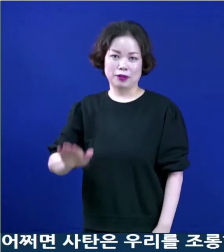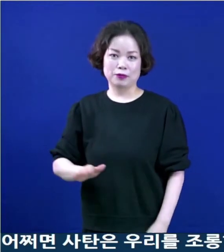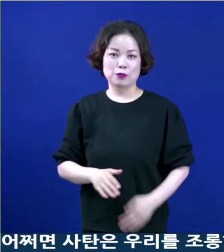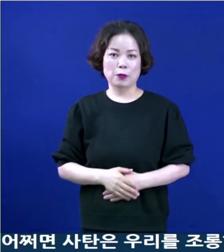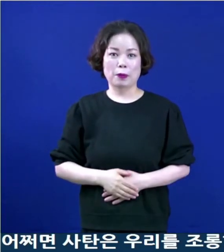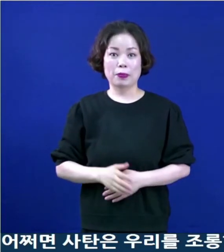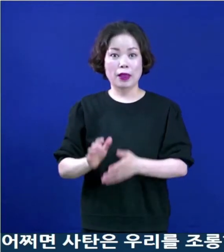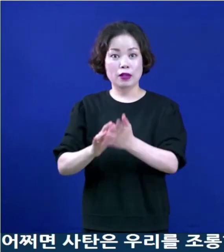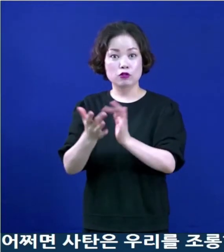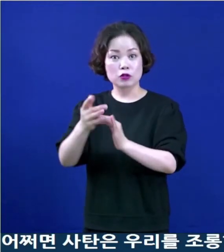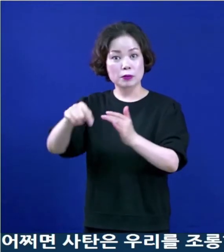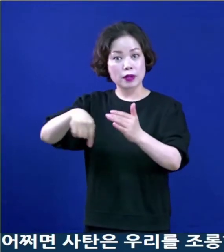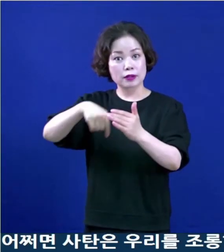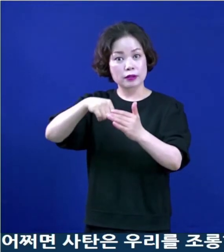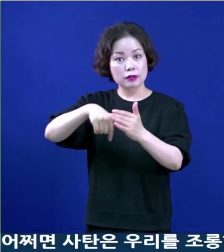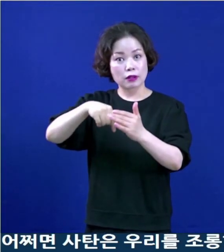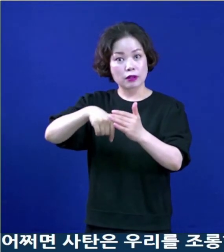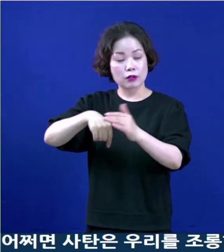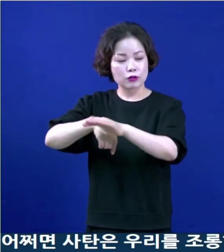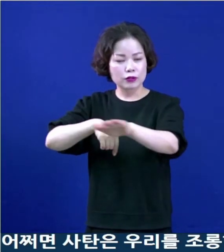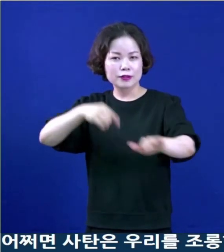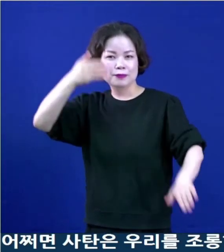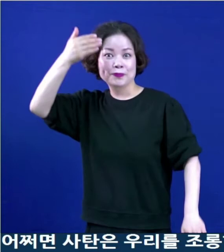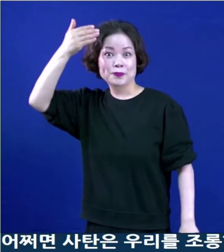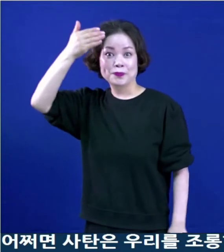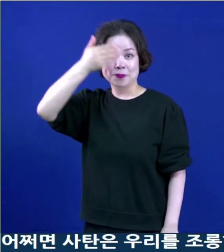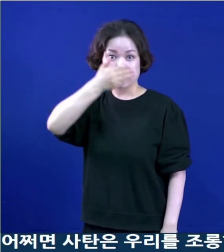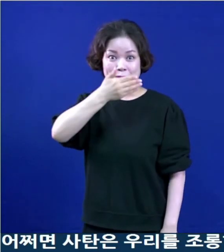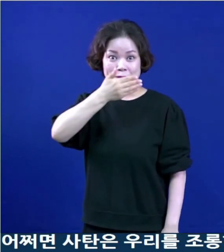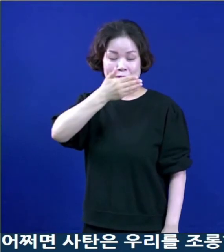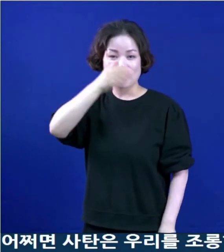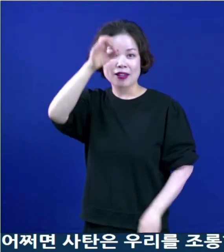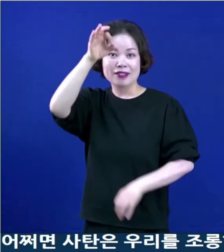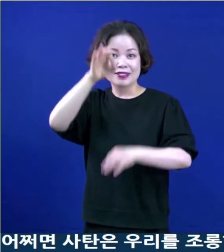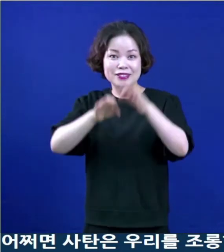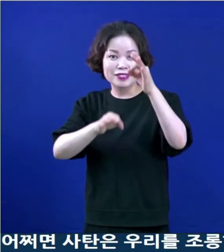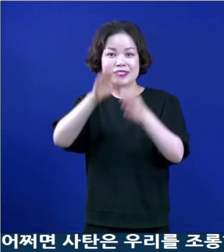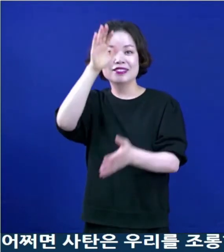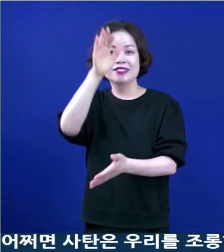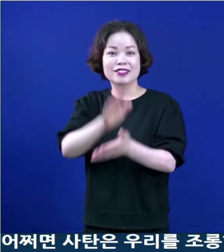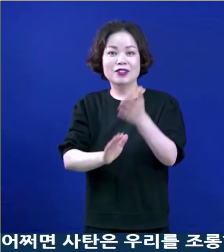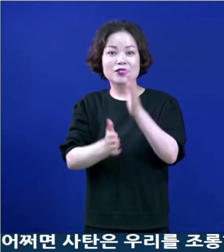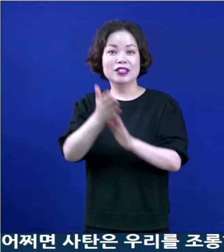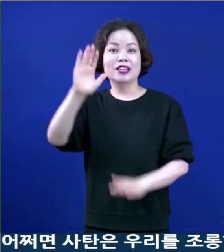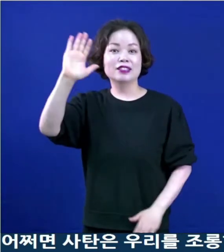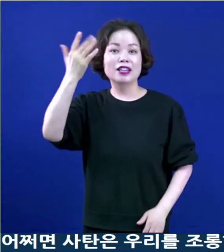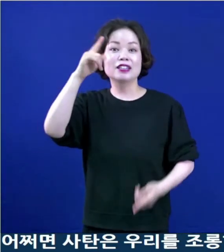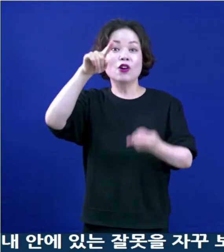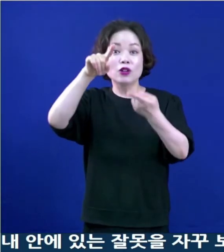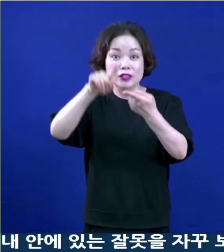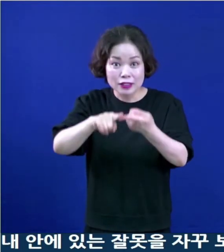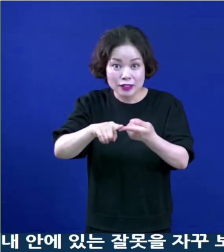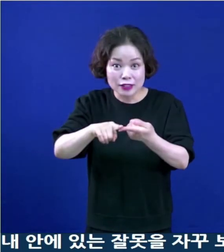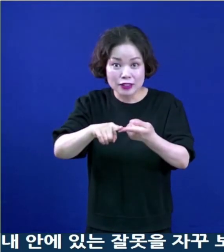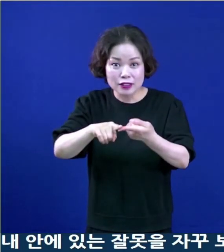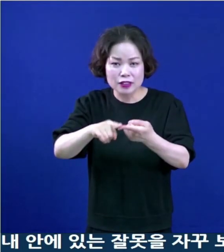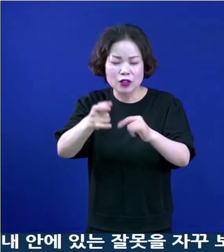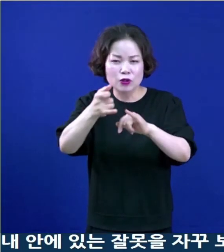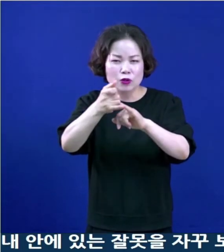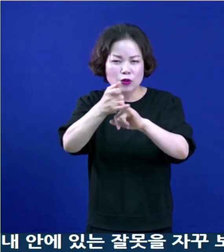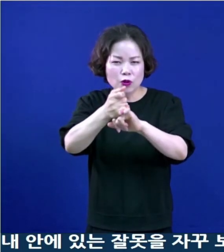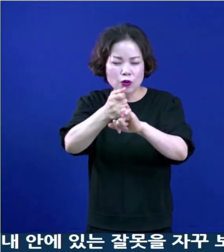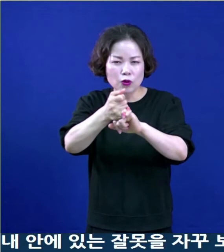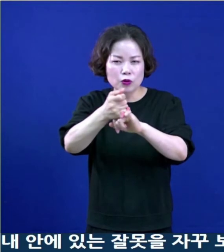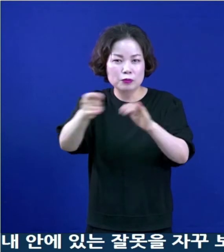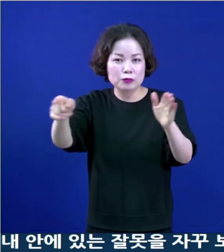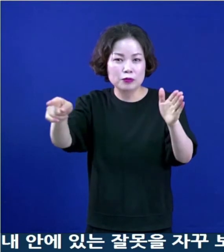예수님 안에서 우리는 깨끗하고 흠이 없게 되었다는 사실을 꼭 붙들고 믿으시기를